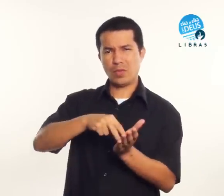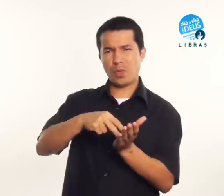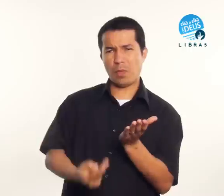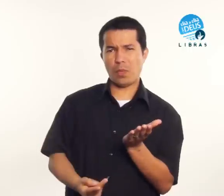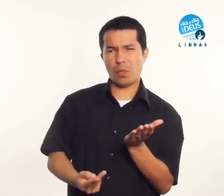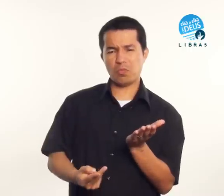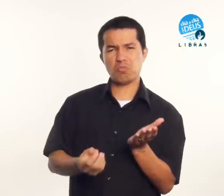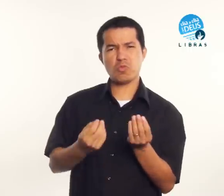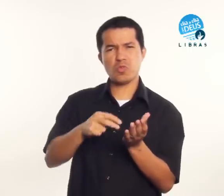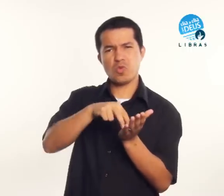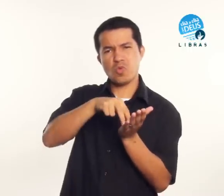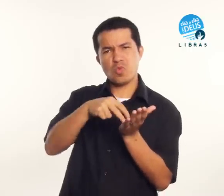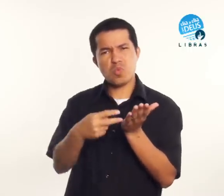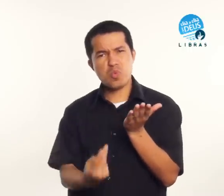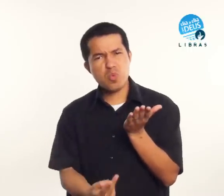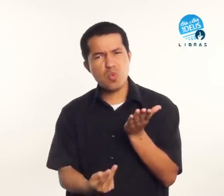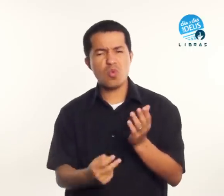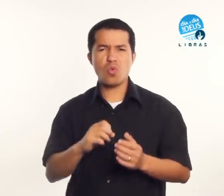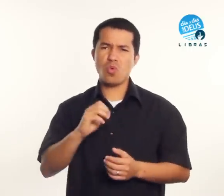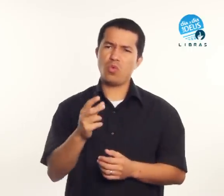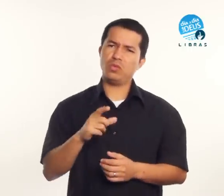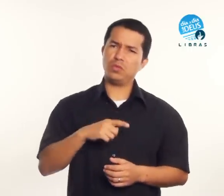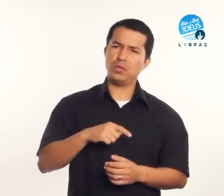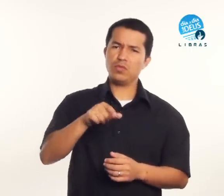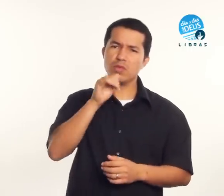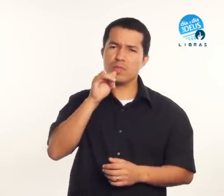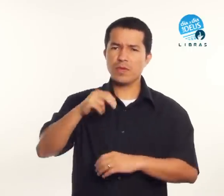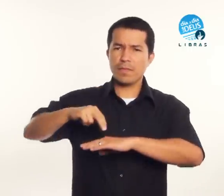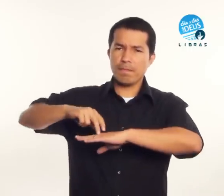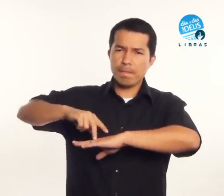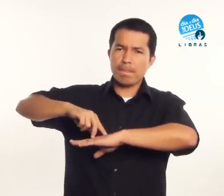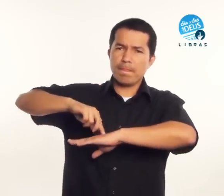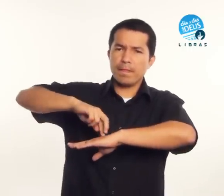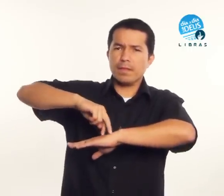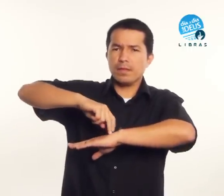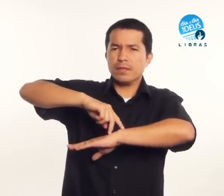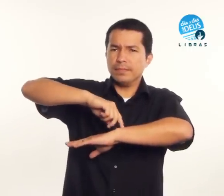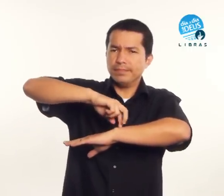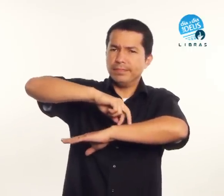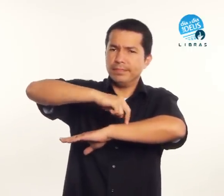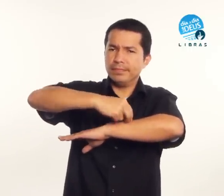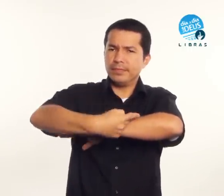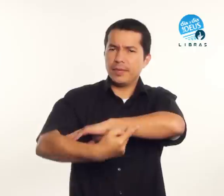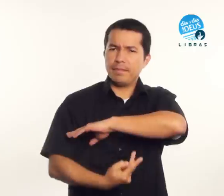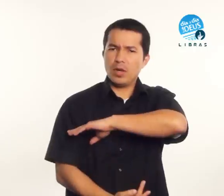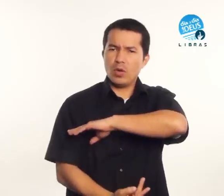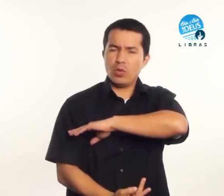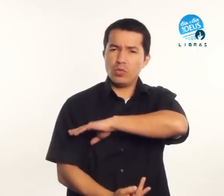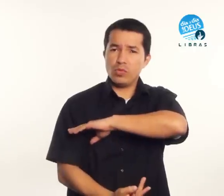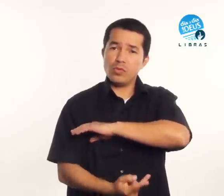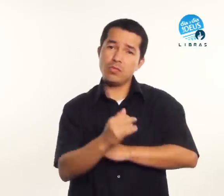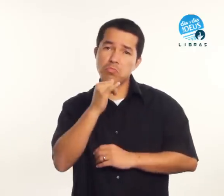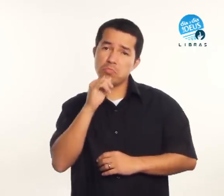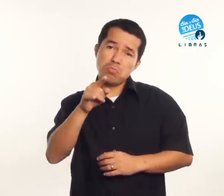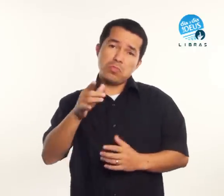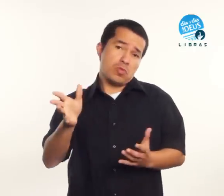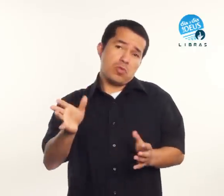que representa a gente ter um erro de percurso no meio da caminhada, algo que não foi